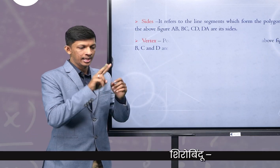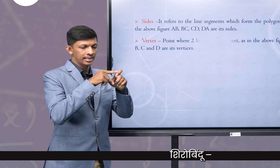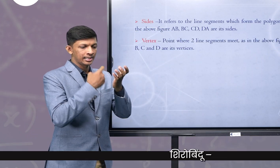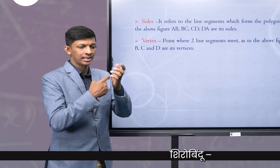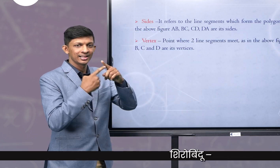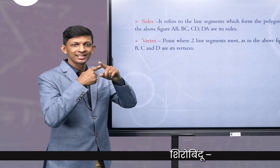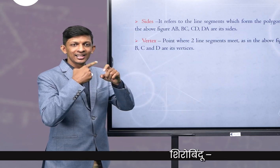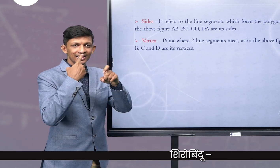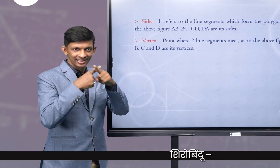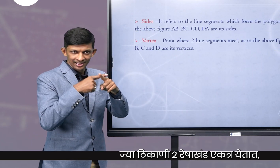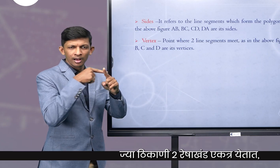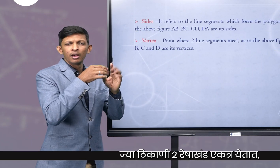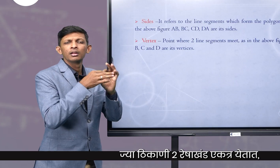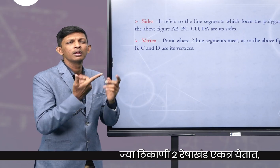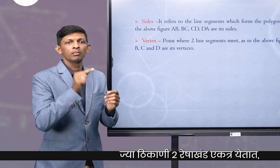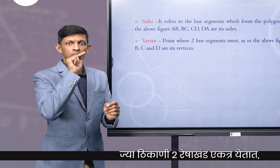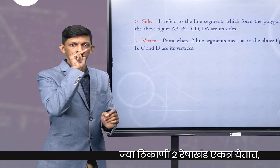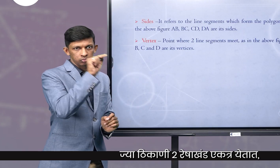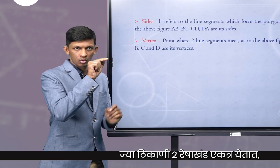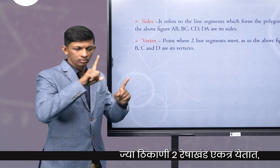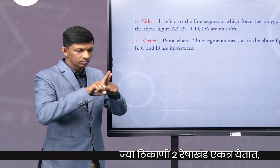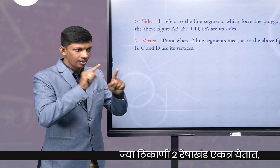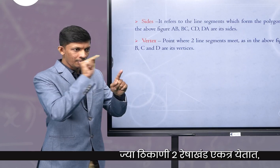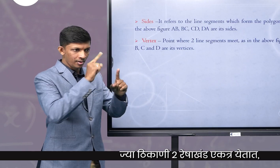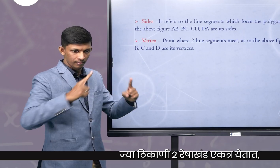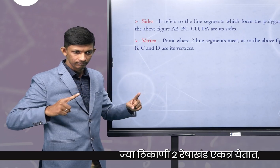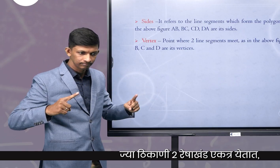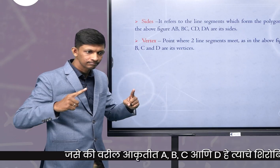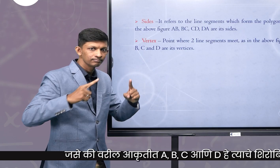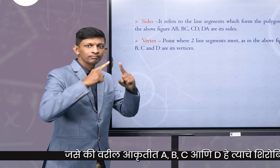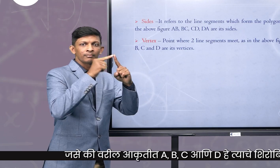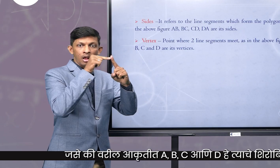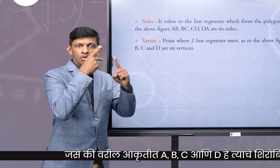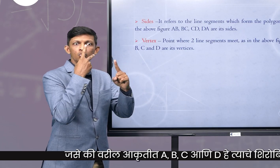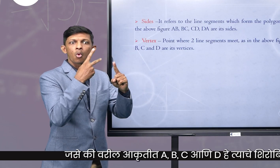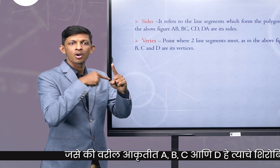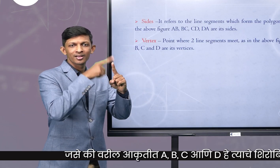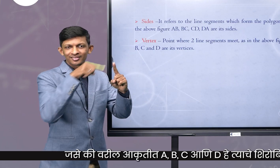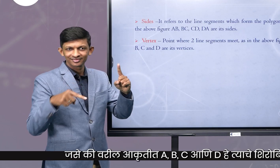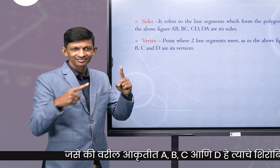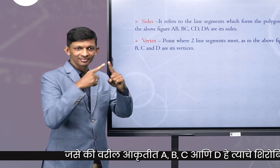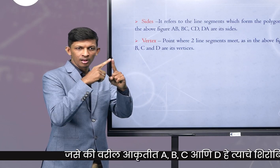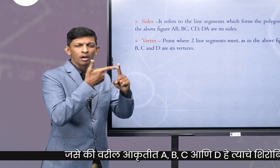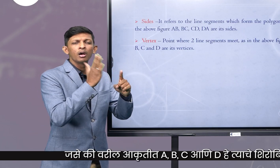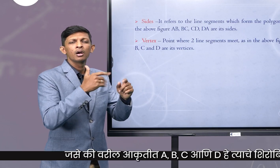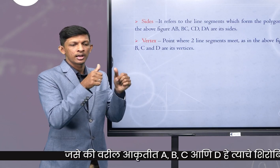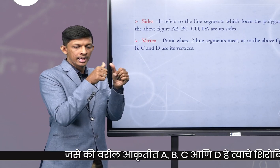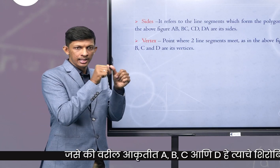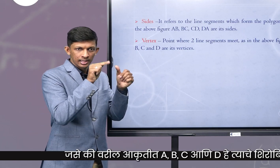शिरोबिंदू. ज्या ठिकाणी 2 रेषाखंड एकत्र येतात, जसे की वरील आकृतीत A, B, C आणि D